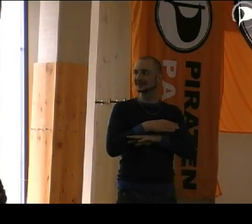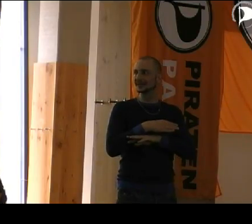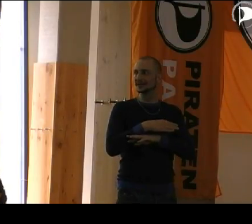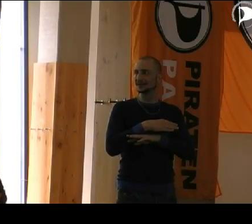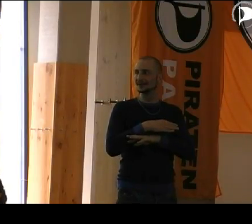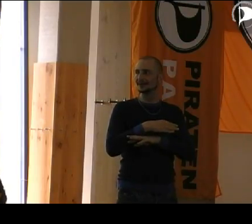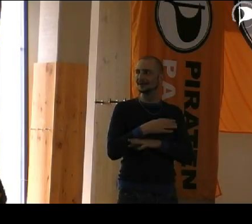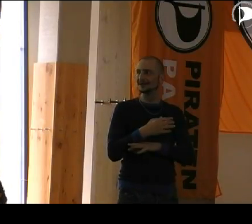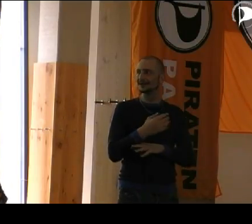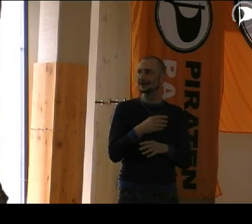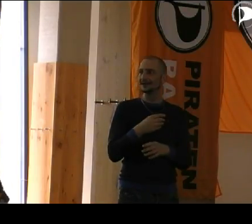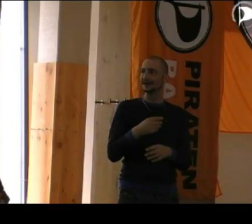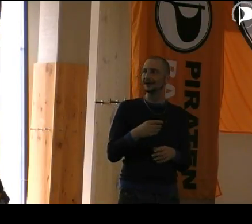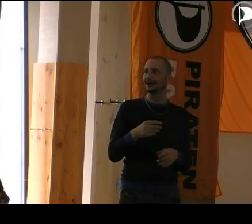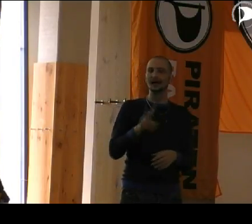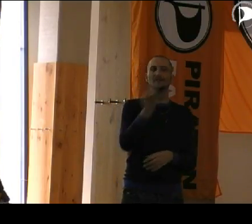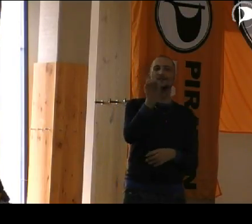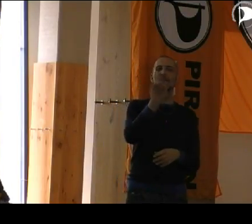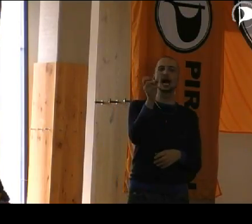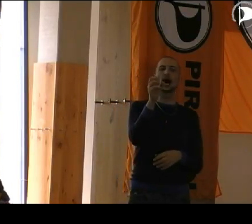noch mal ganz kurz